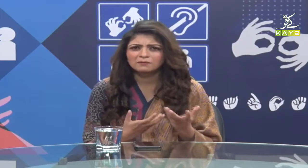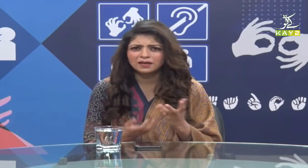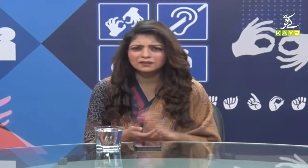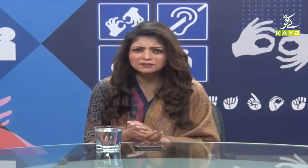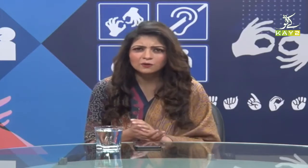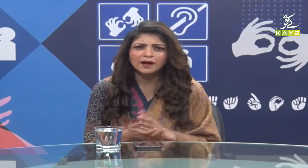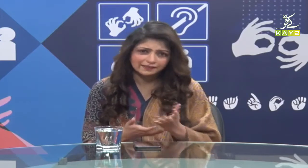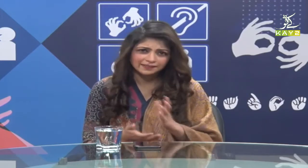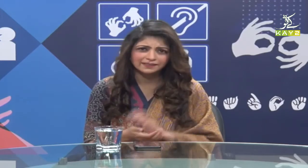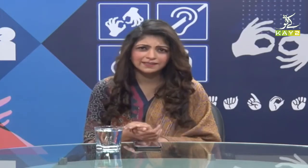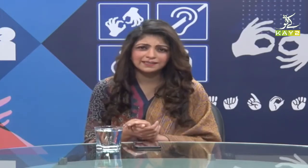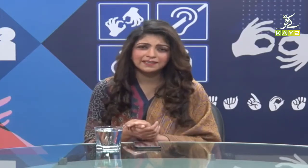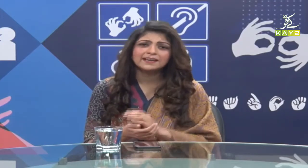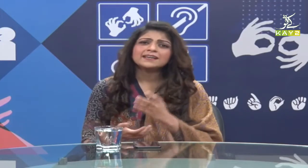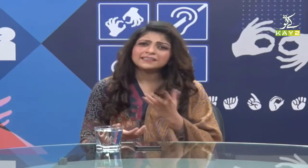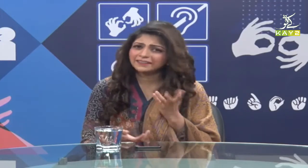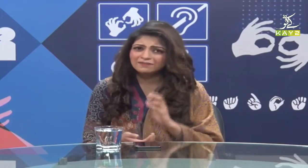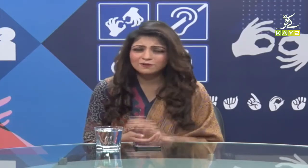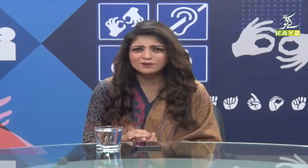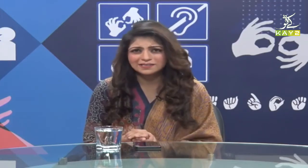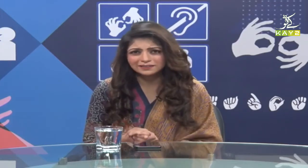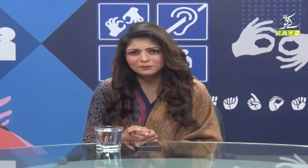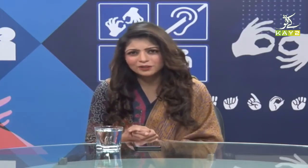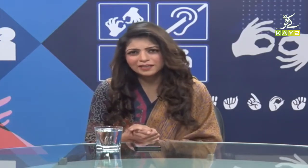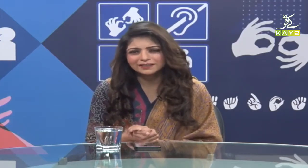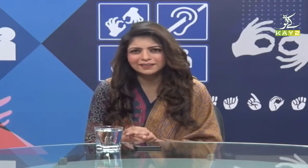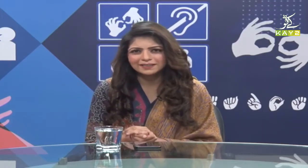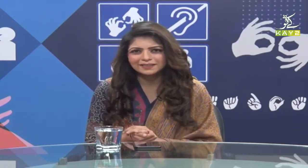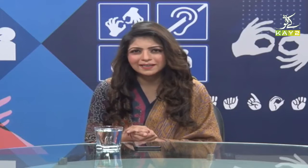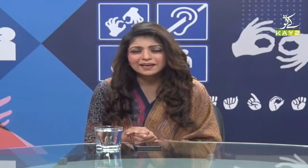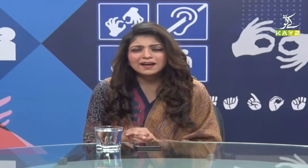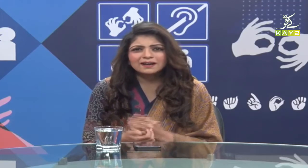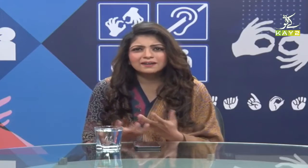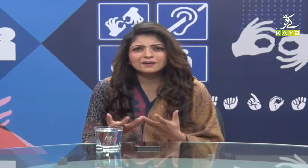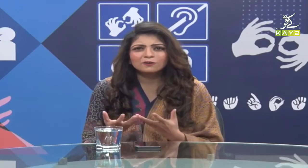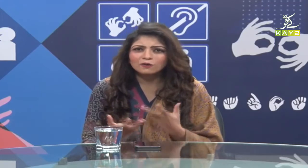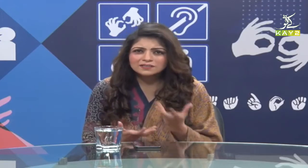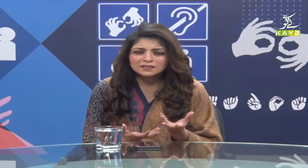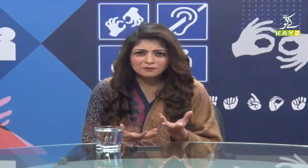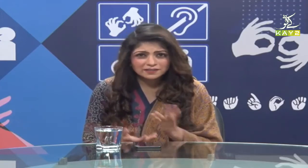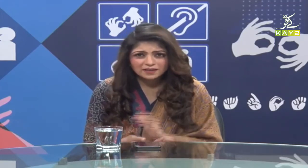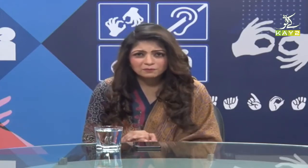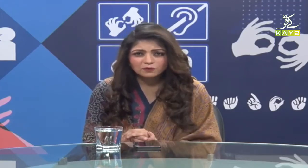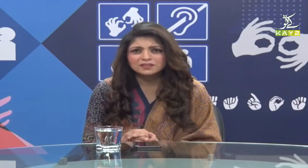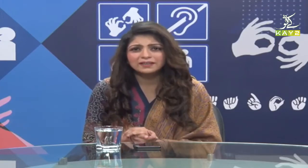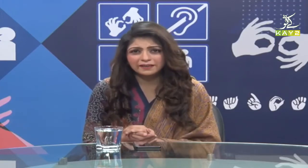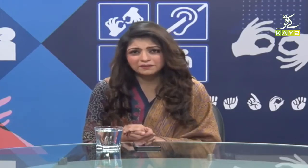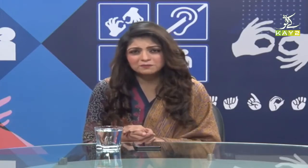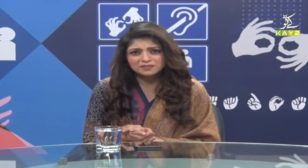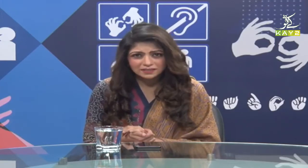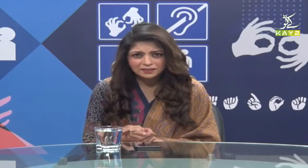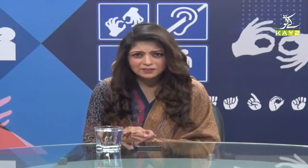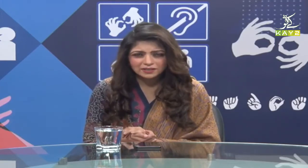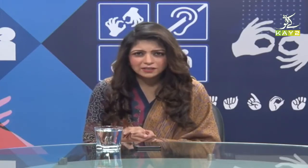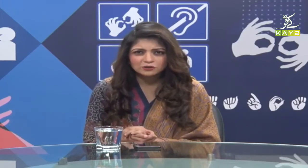के मामलात को हैंडल करने के लिए या डेफ़ लोगों के साथ कम्युनिकेट करने के लिए कौन से वर्ड्स आपको साइन लैंग्वेज